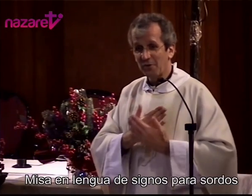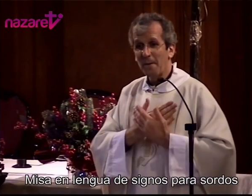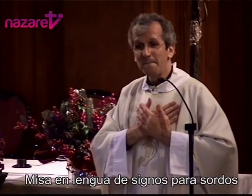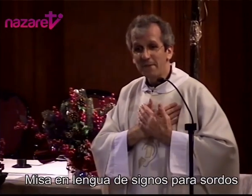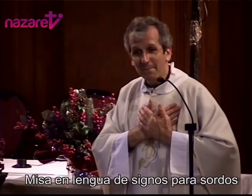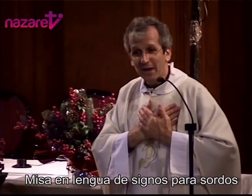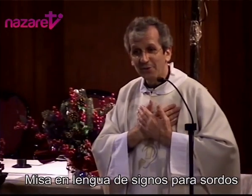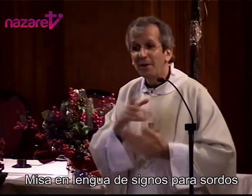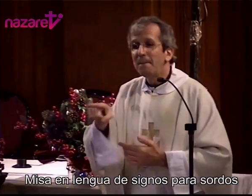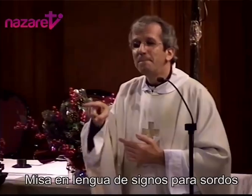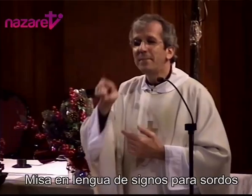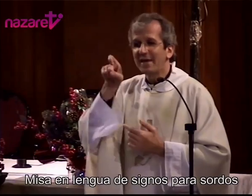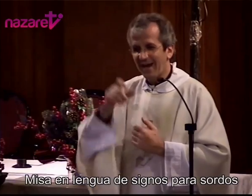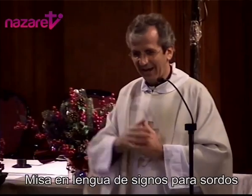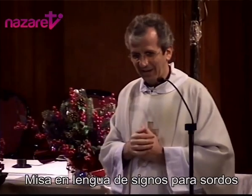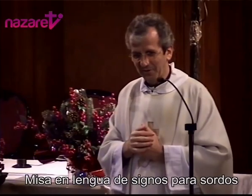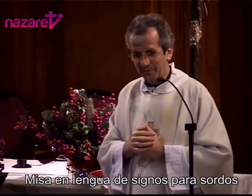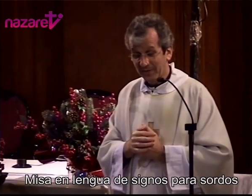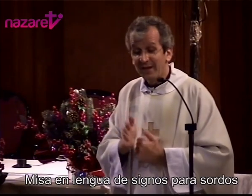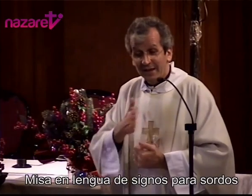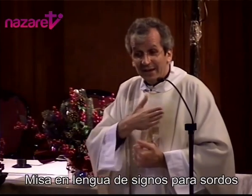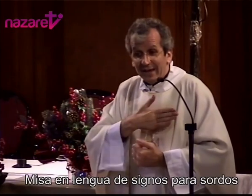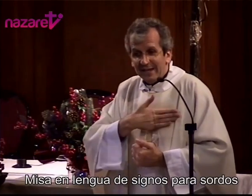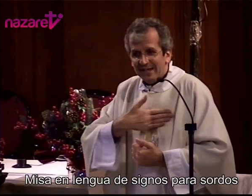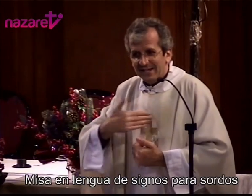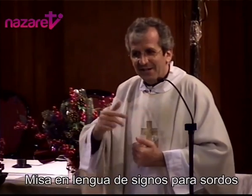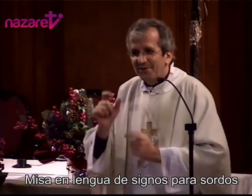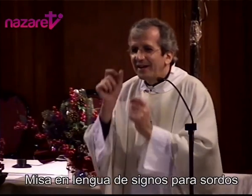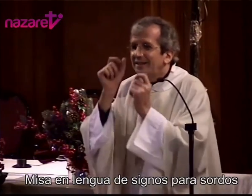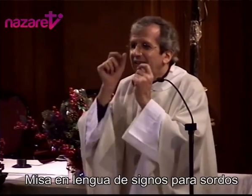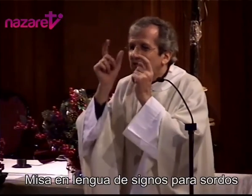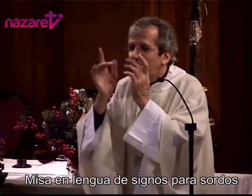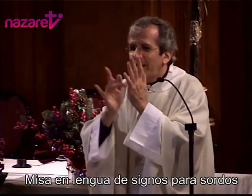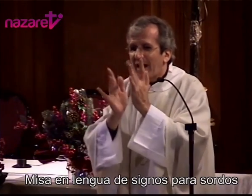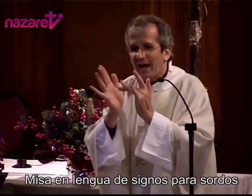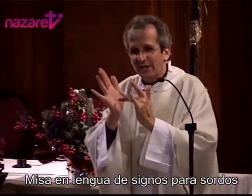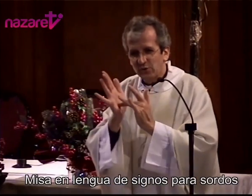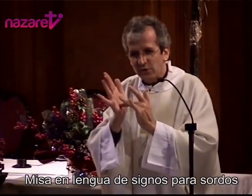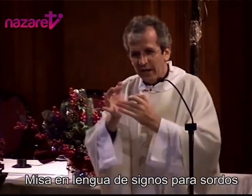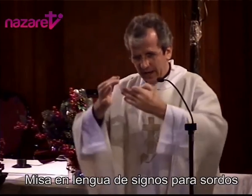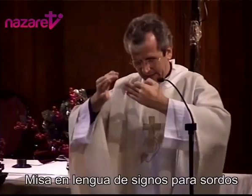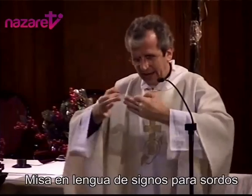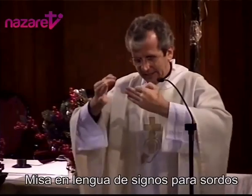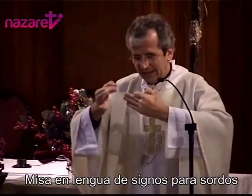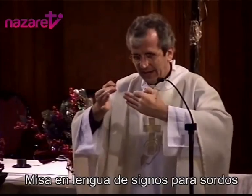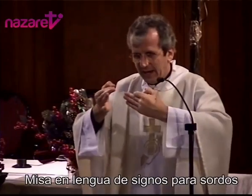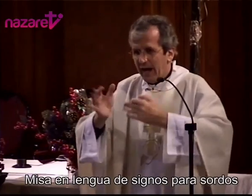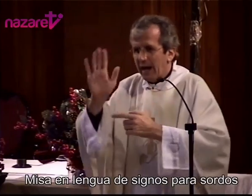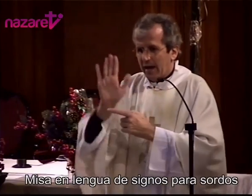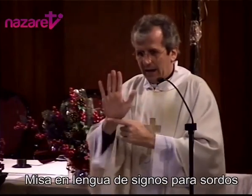Hijo, mi amado, mi elegido. Ese deseo de descubrir a Jesús, que